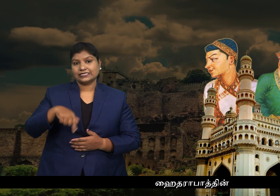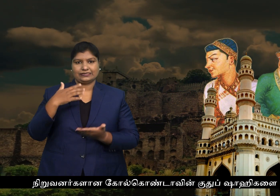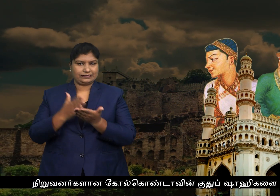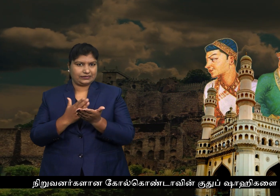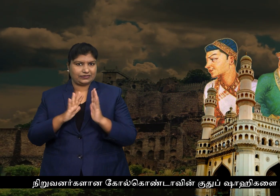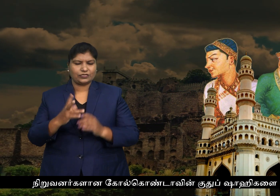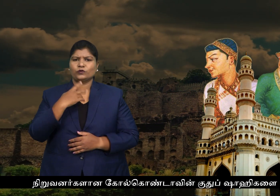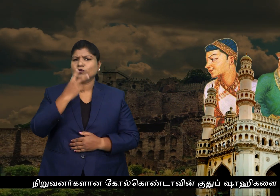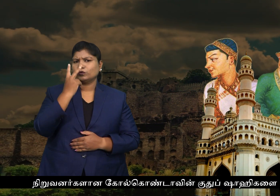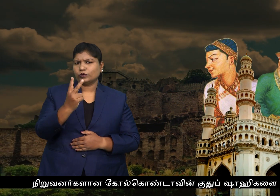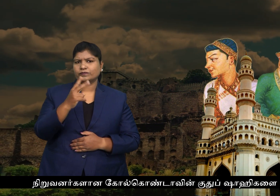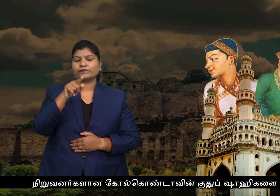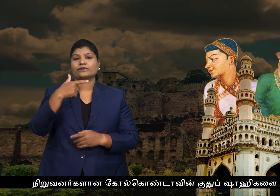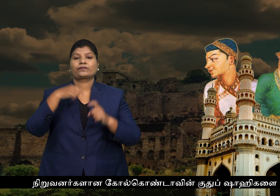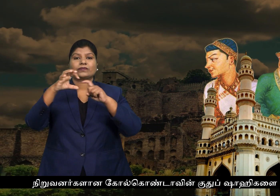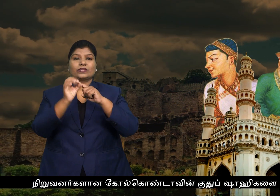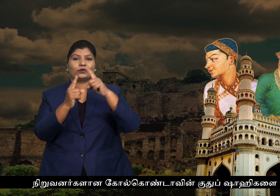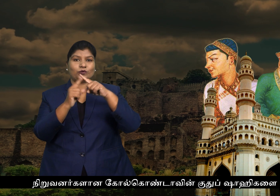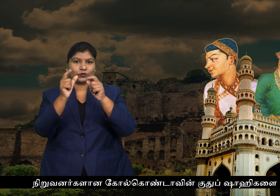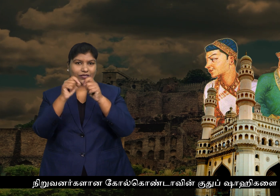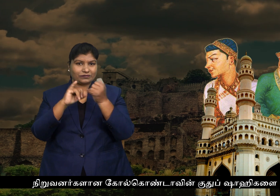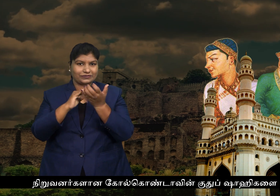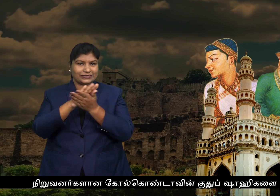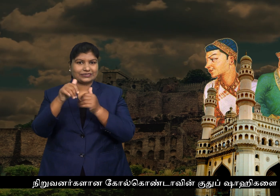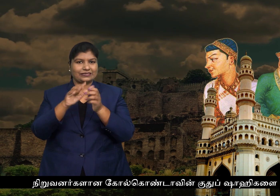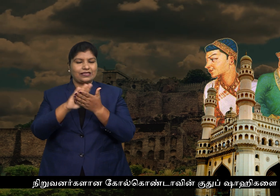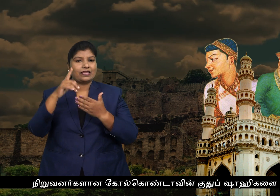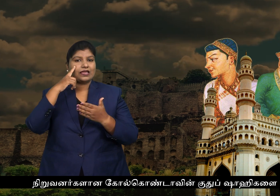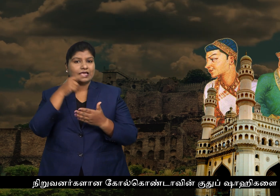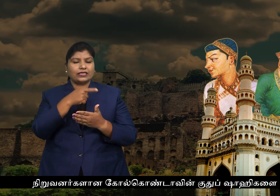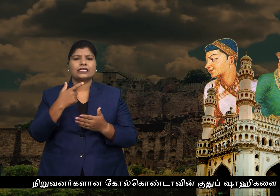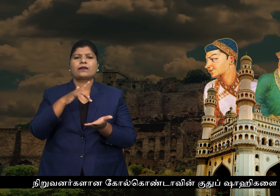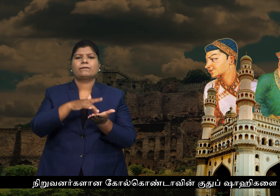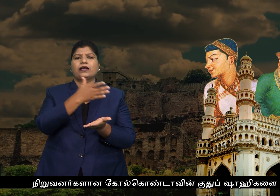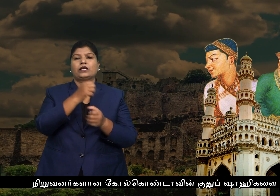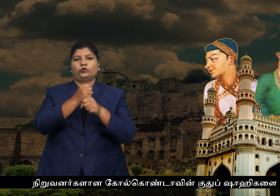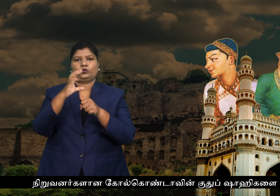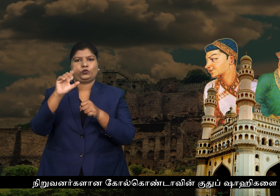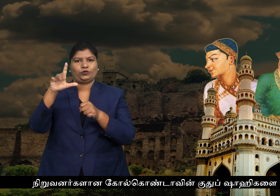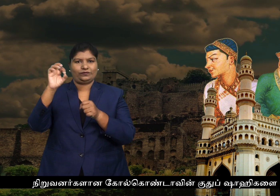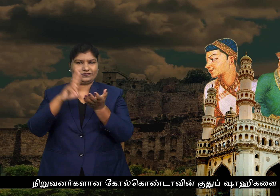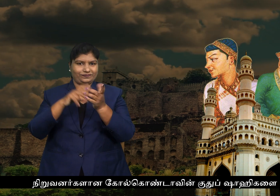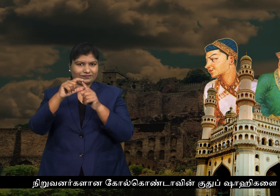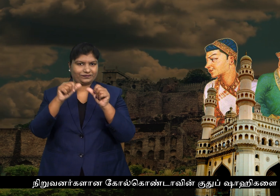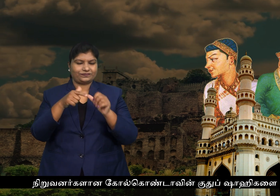ஹைதராபாத்தின் நிறுவனர்களான கோல்கொண்டாவின் குதுப் ஷாஹிகளை பற்றி பாருங்கள்.